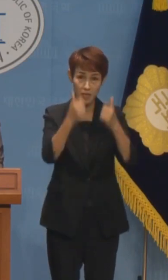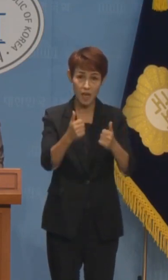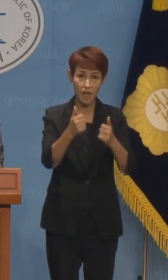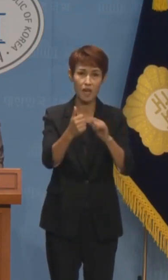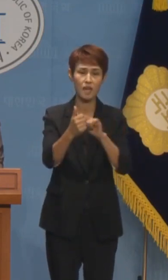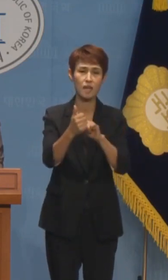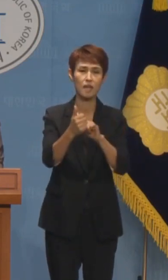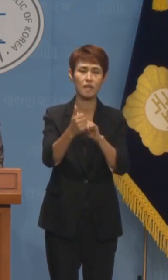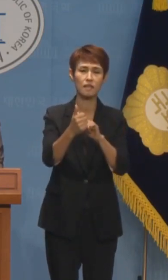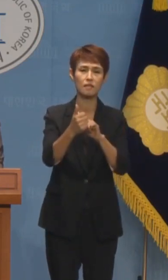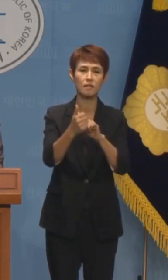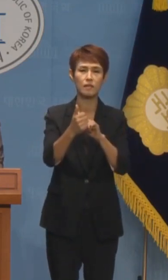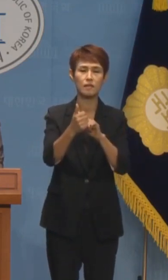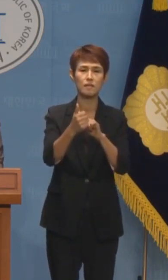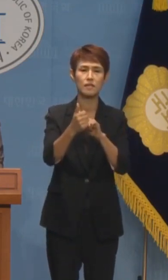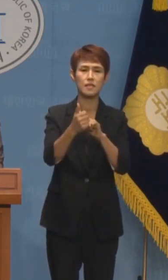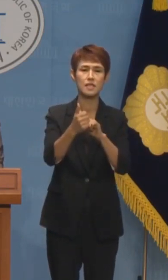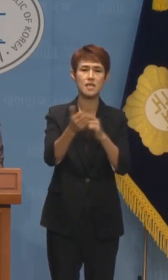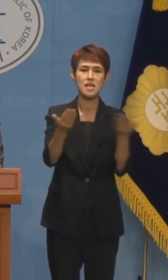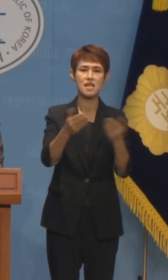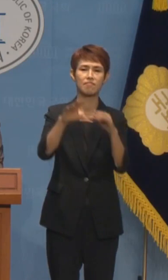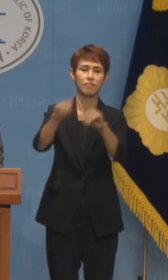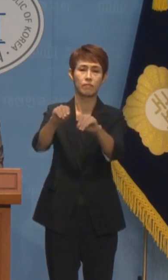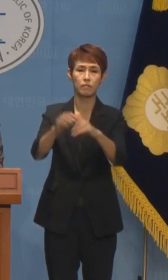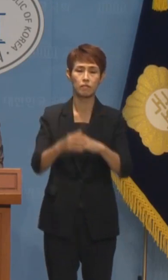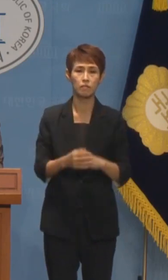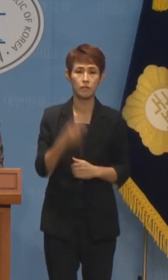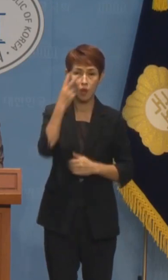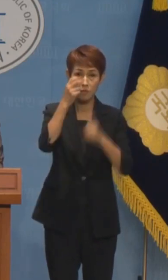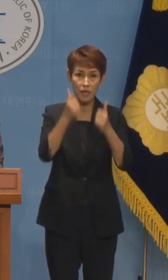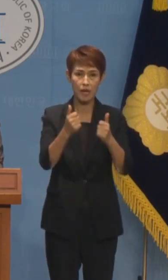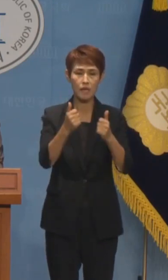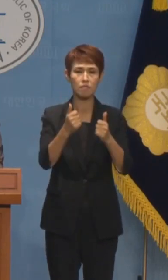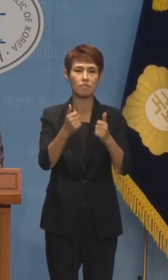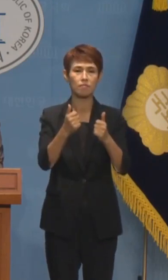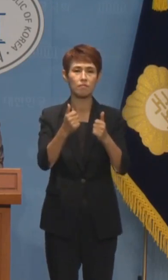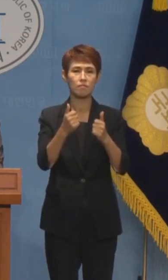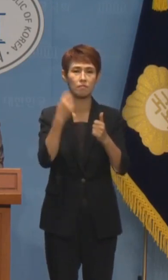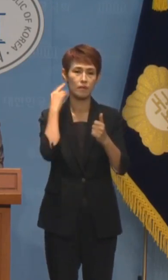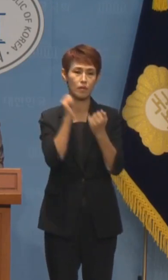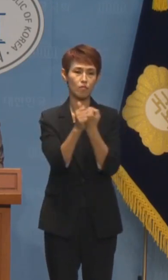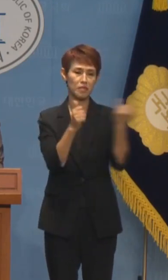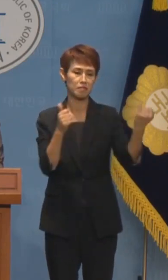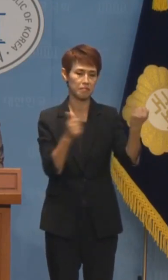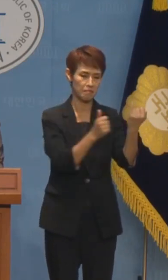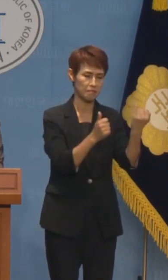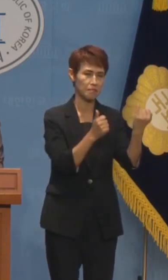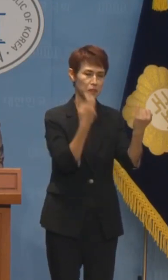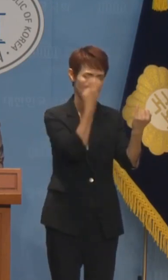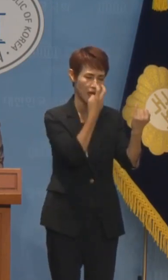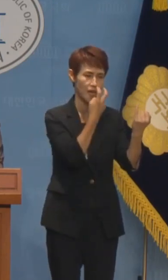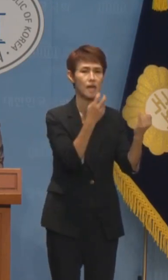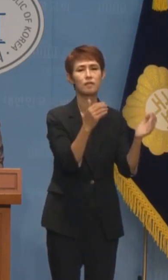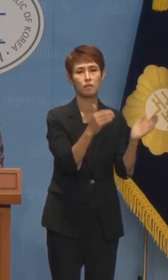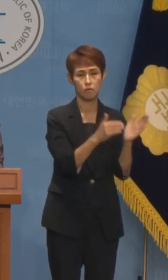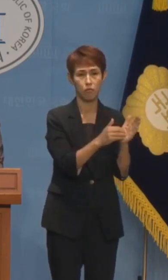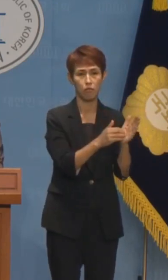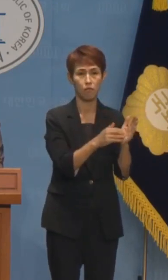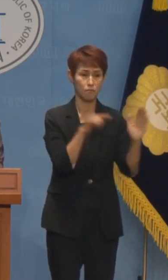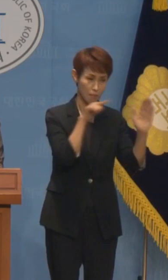철퇴가 내려지고 검찰은 결국 황제조사 알현 조사로 김여사에게 명품백 수수